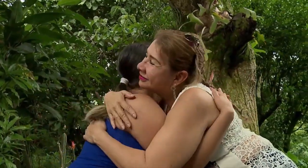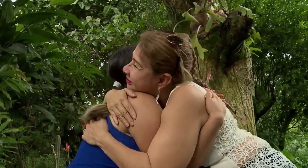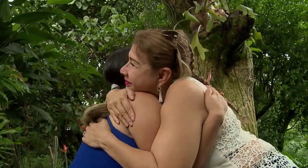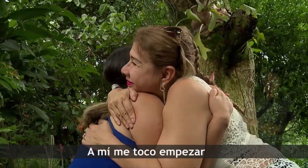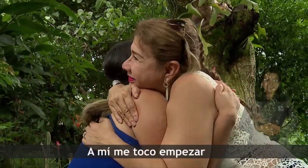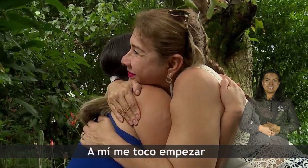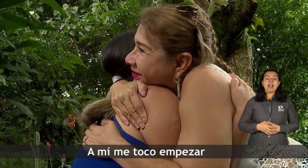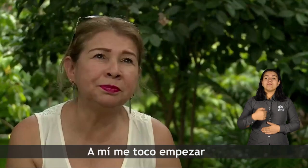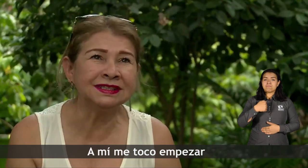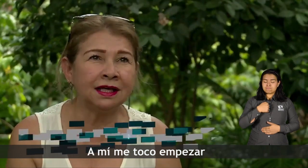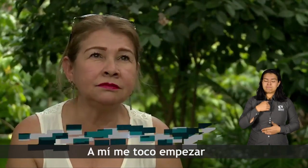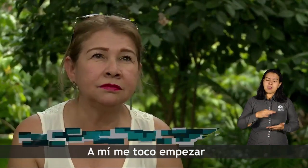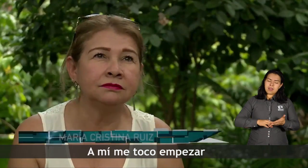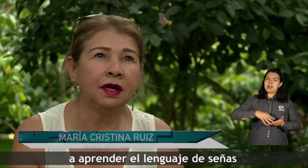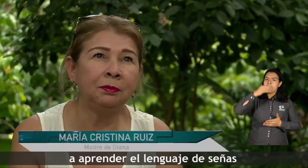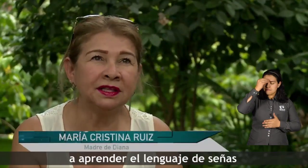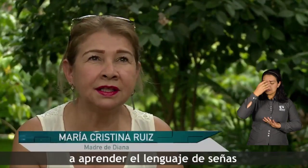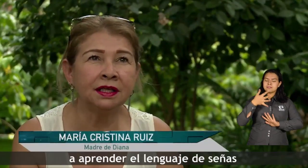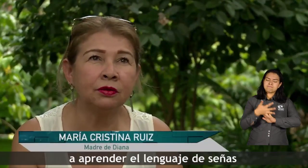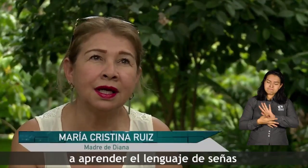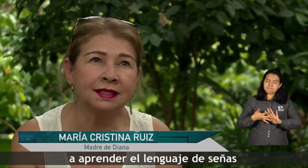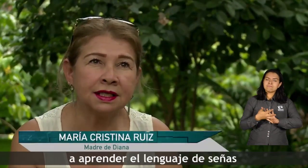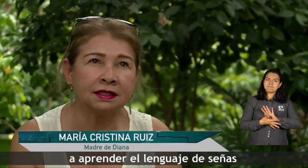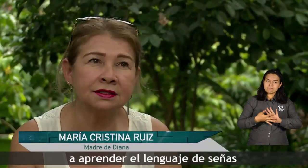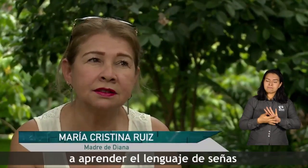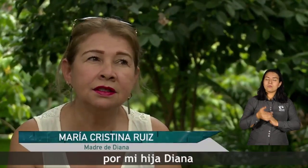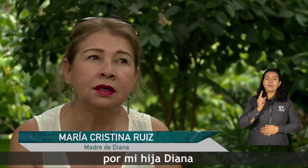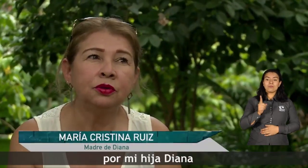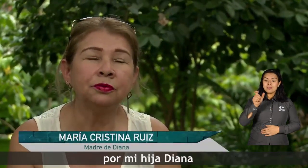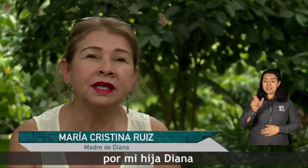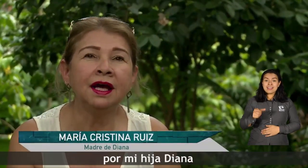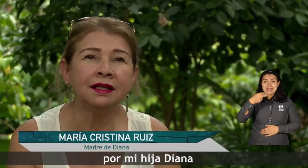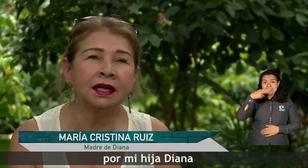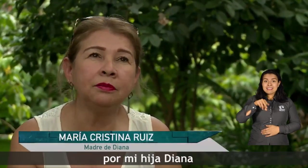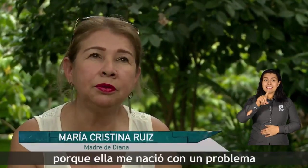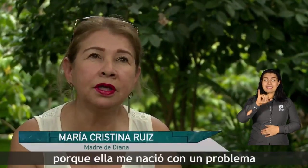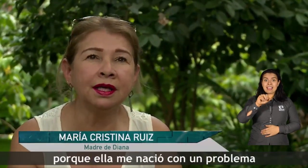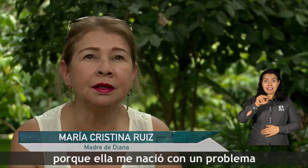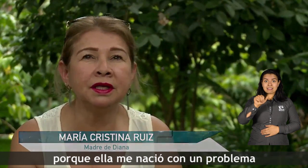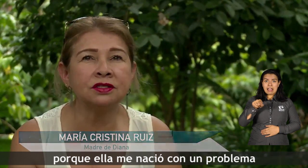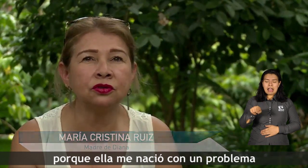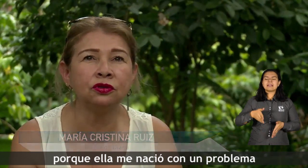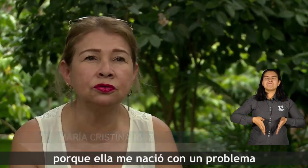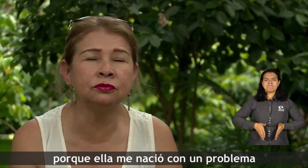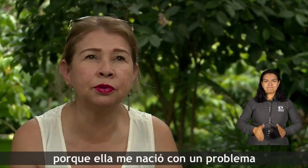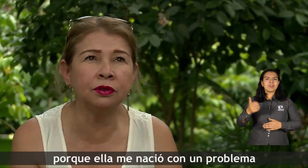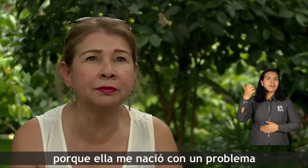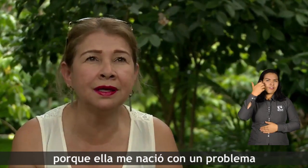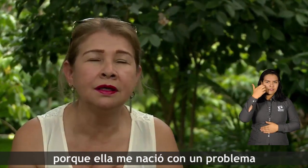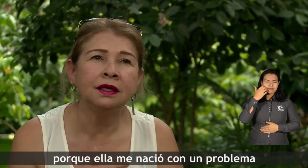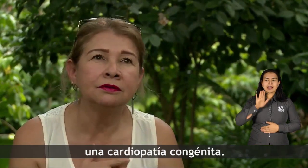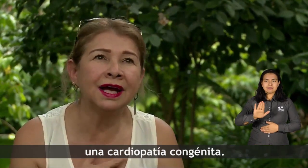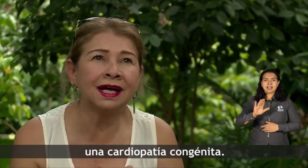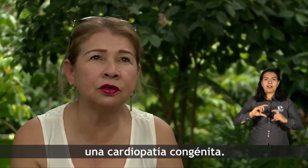A mí me tocó empezar a aprender el lenguaje de señas por mi hija Diana, porque ella me nació con un